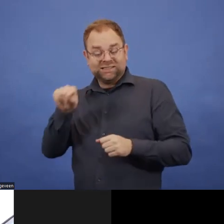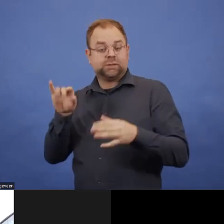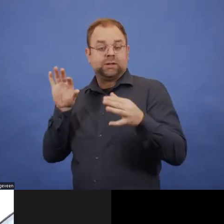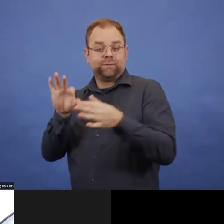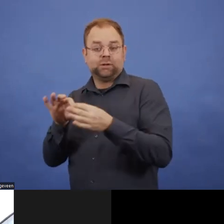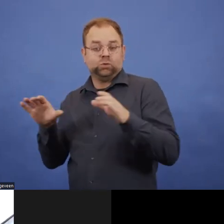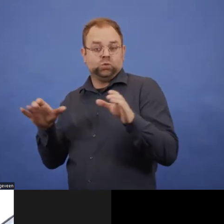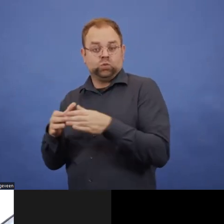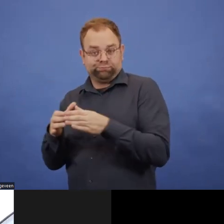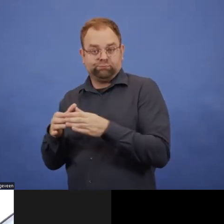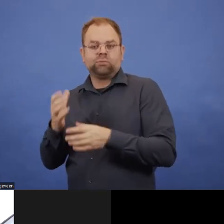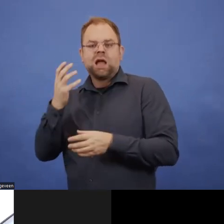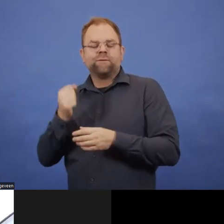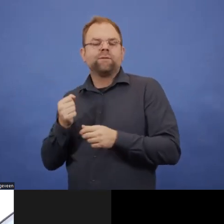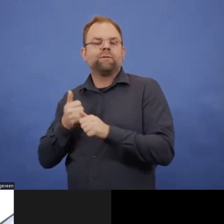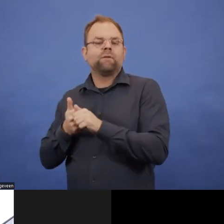de amigos